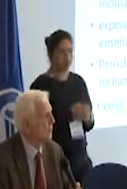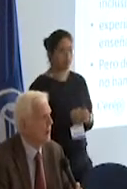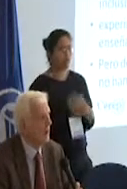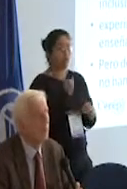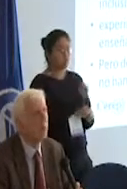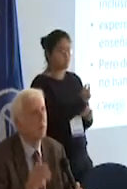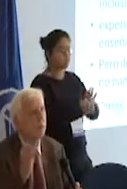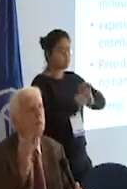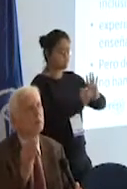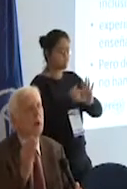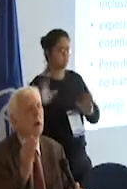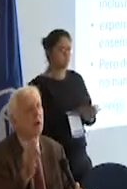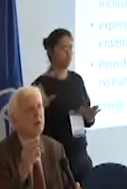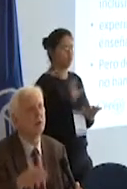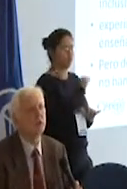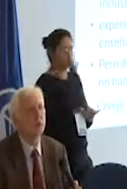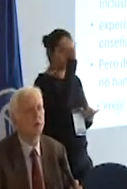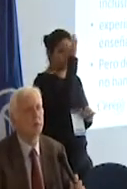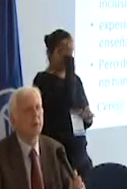una muestra de todas las disciplinas.